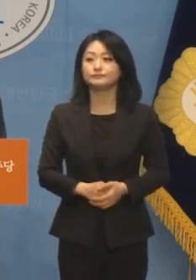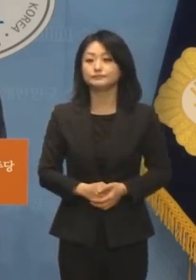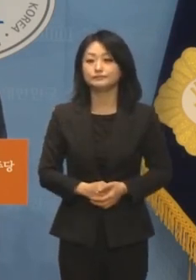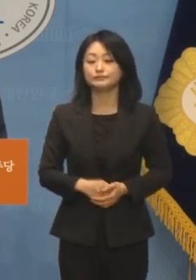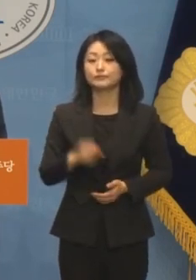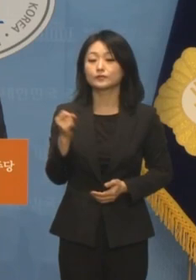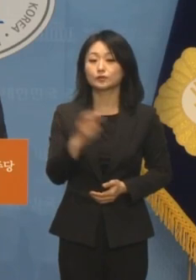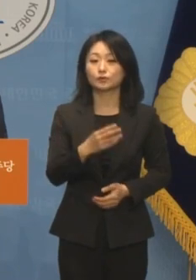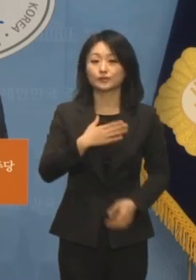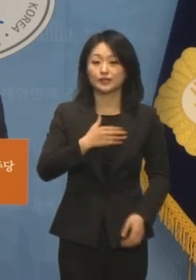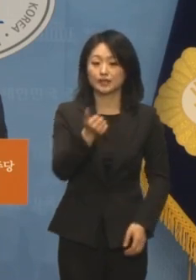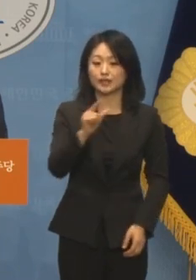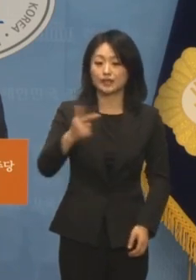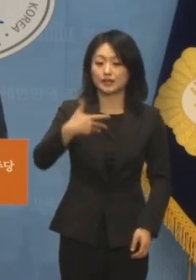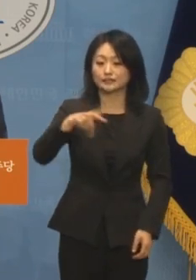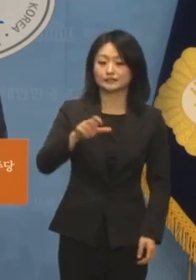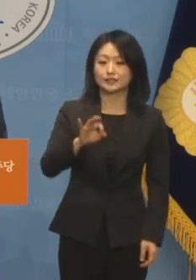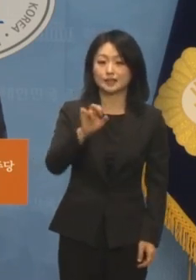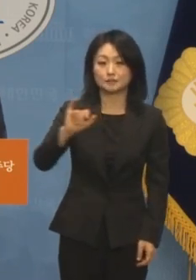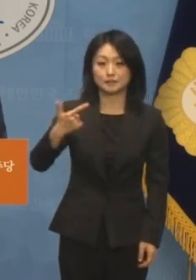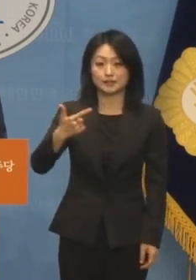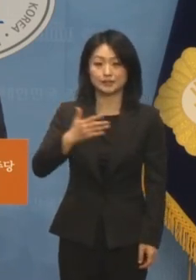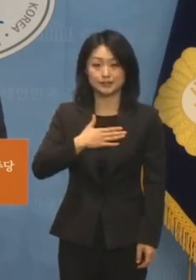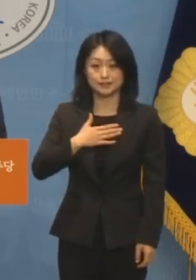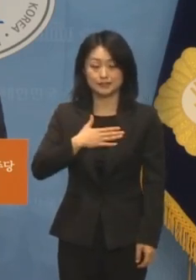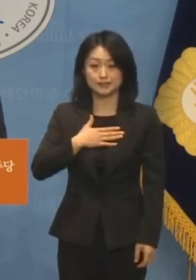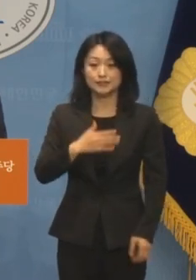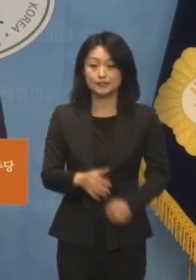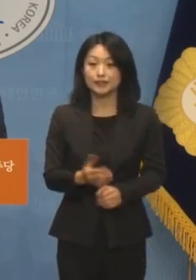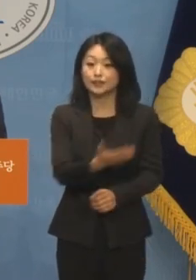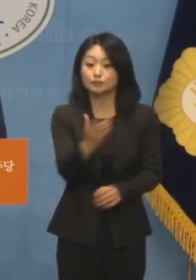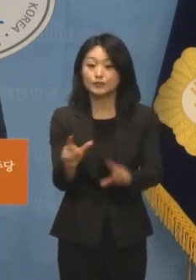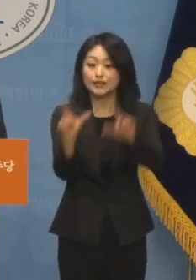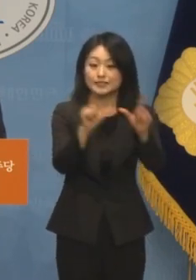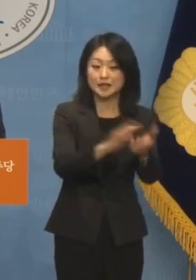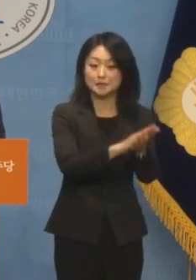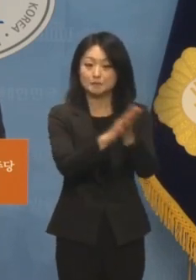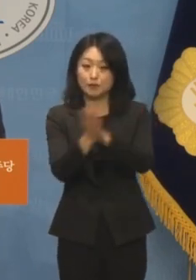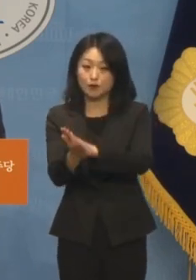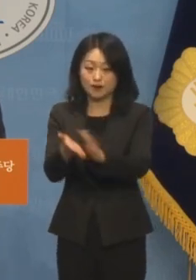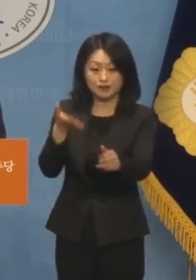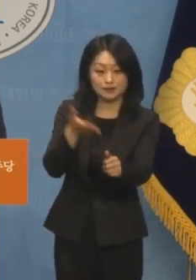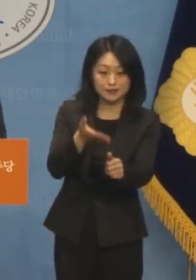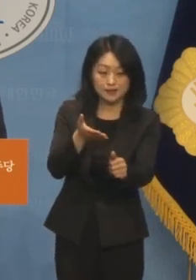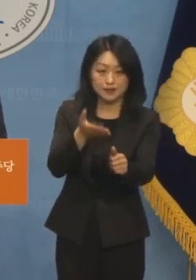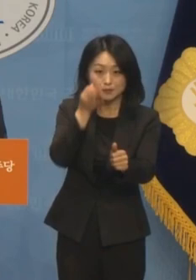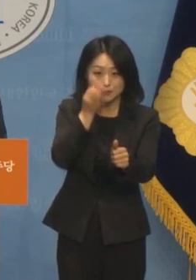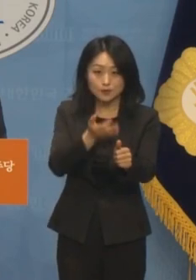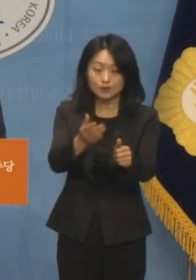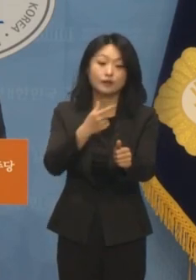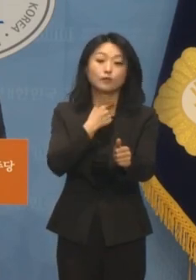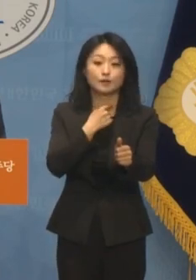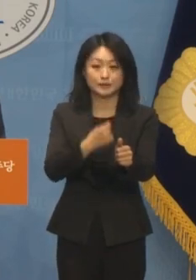또한 한창민과 사회민주당은 사는 게 달라지는 정치를 구체적으로 보여드리겠습니다.